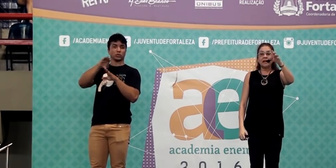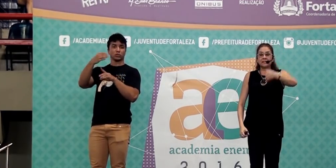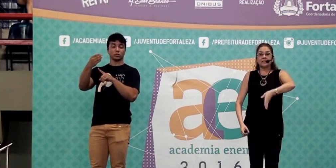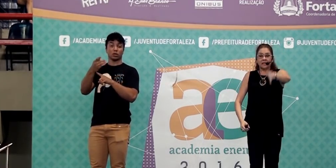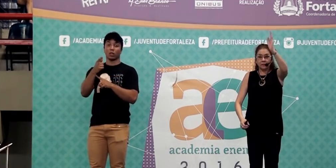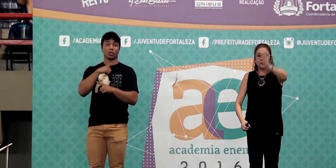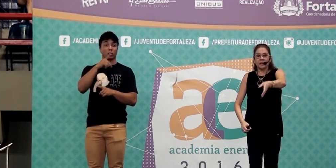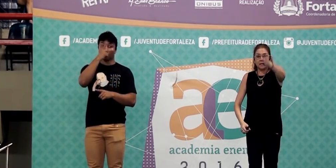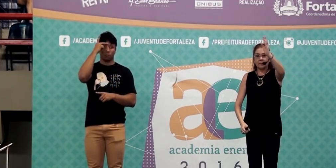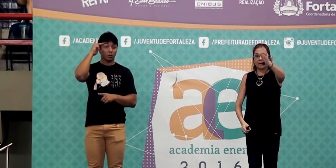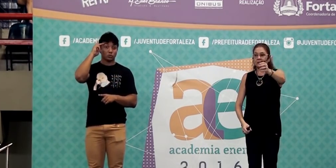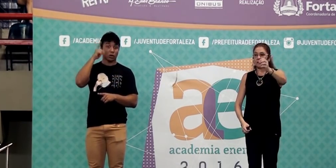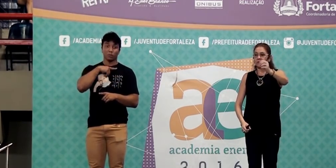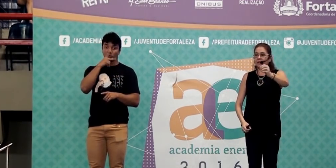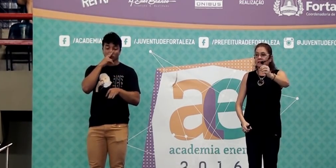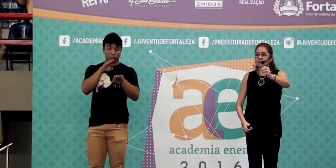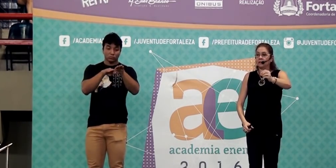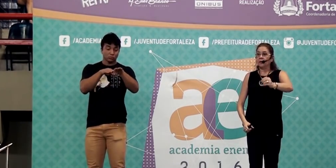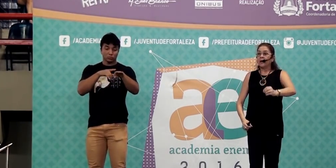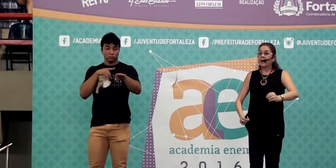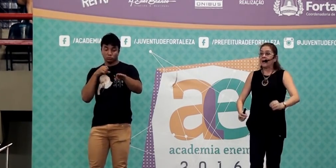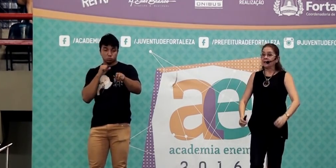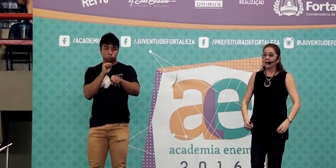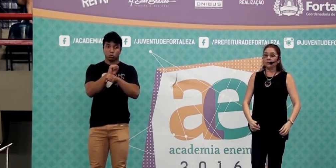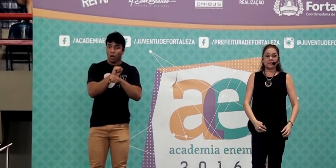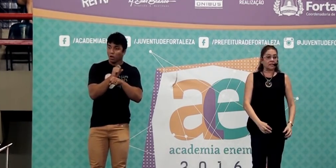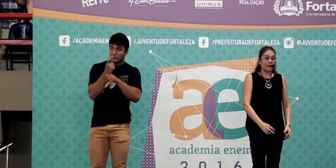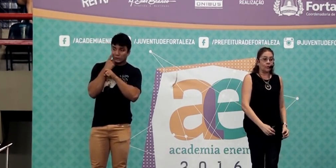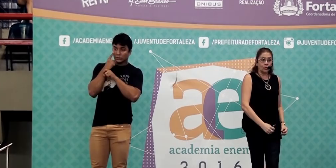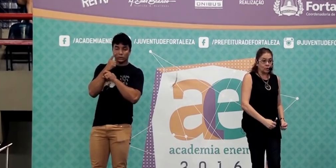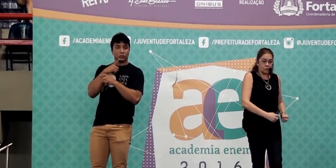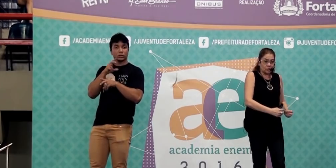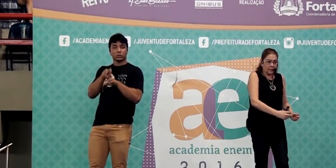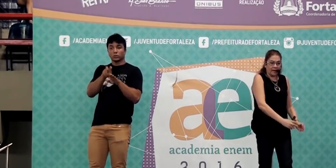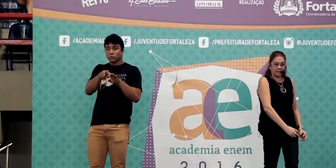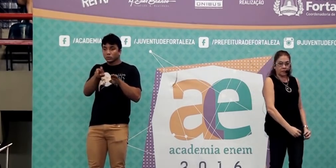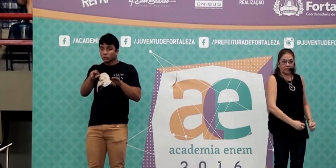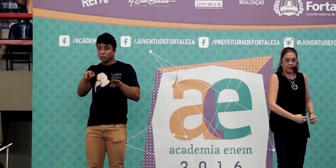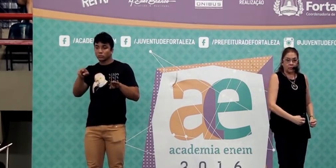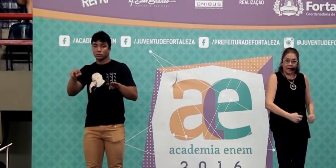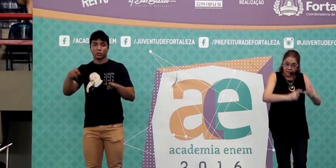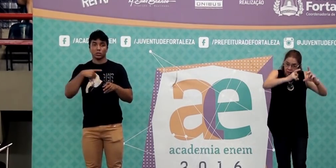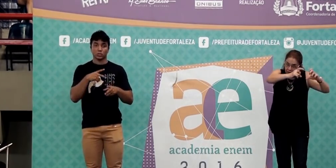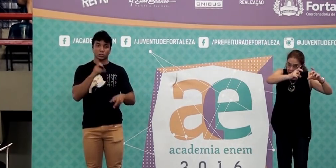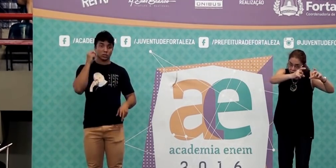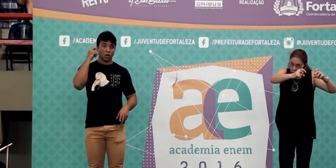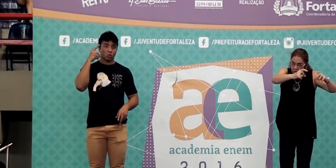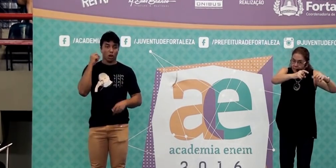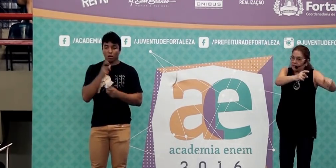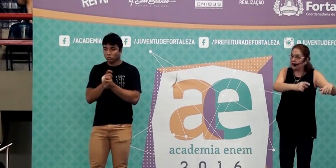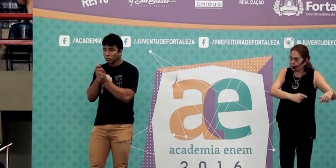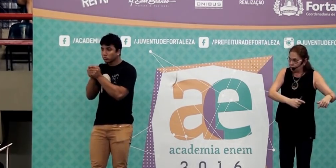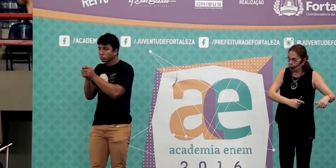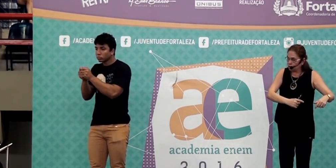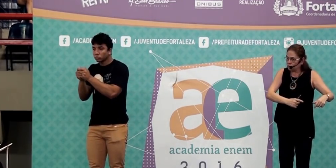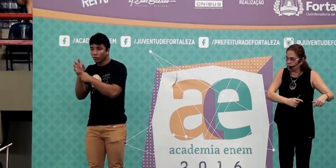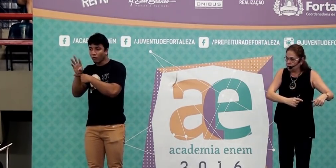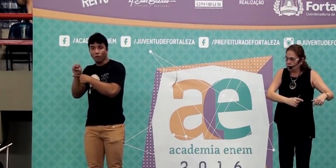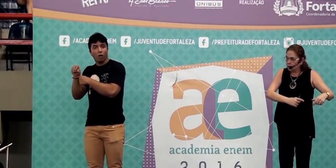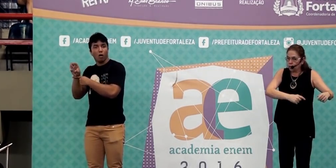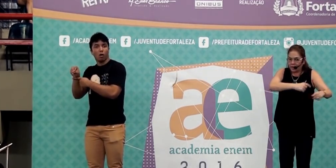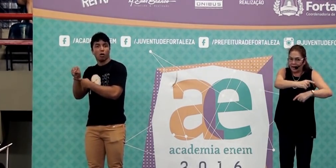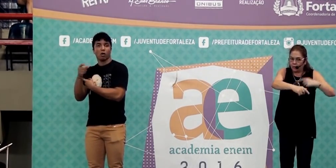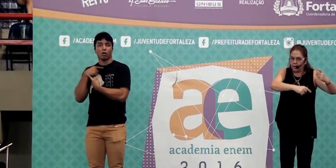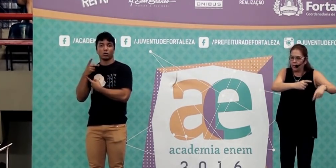Curiosos que desciam, quem ia passando, desciam. Cada um se dá o luxo de pegar seu celular e tirar foto da miséria dos